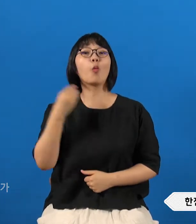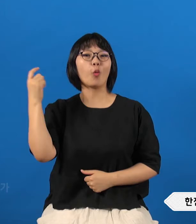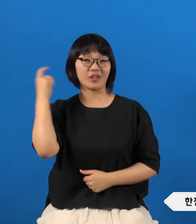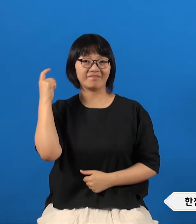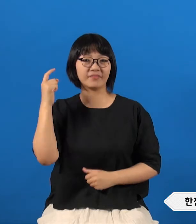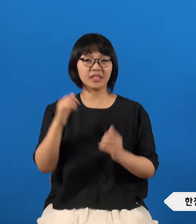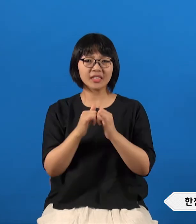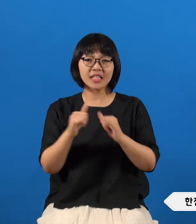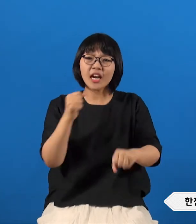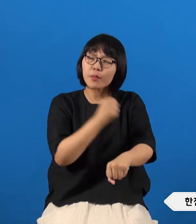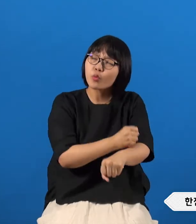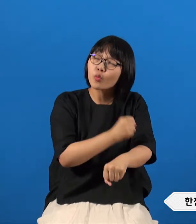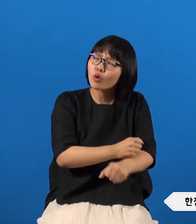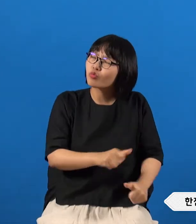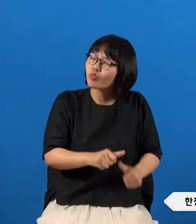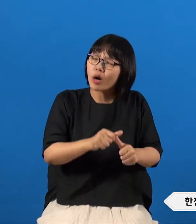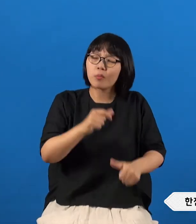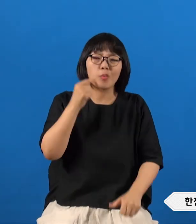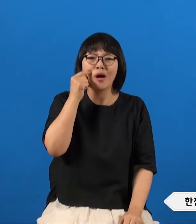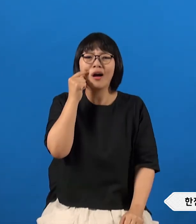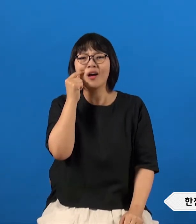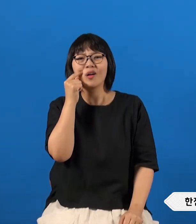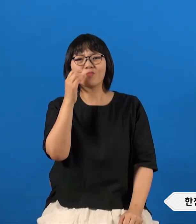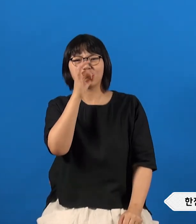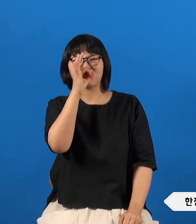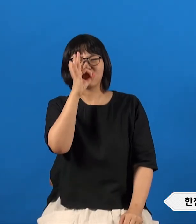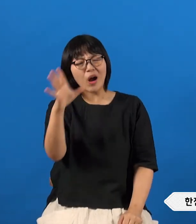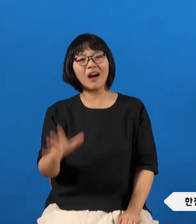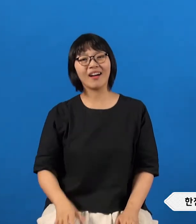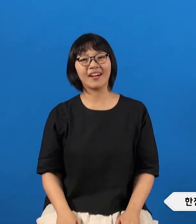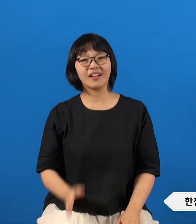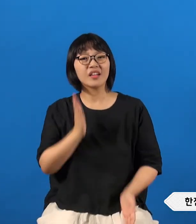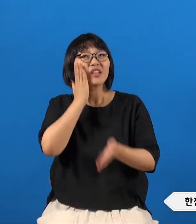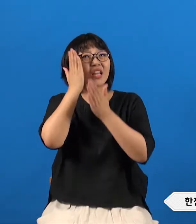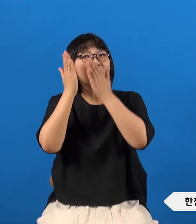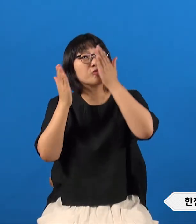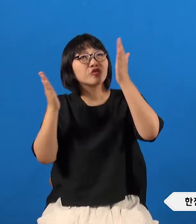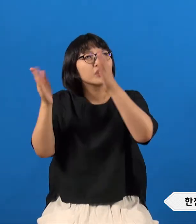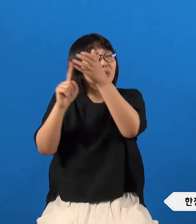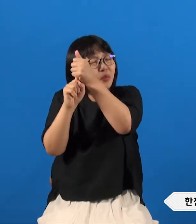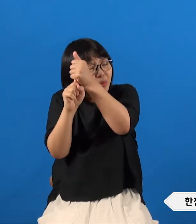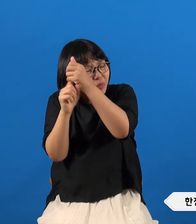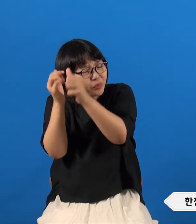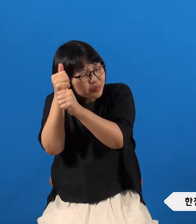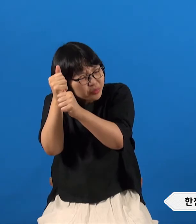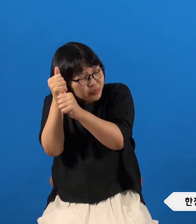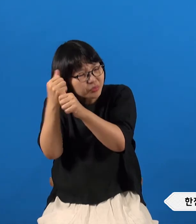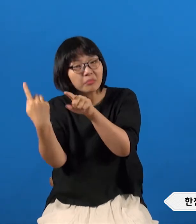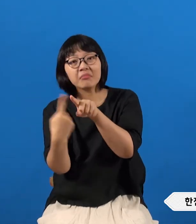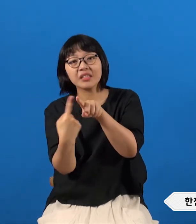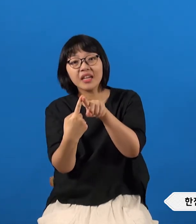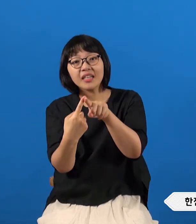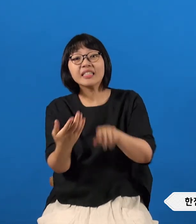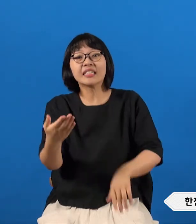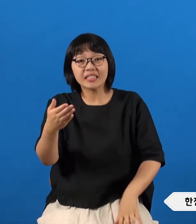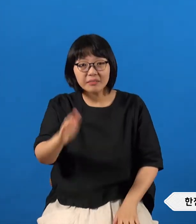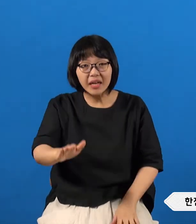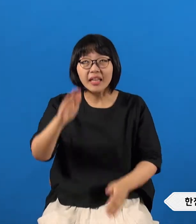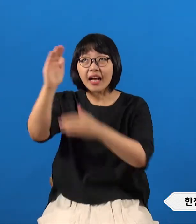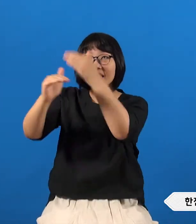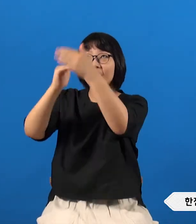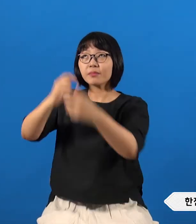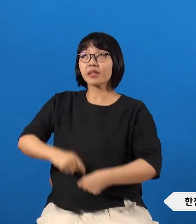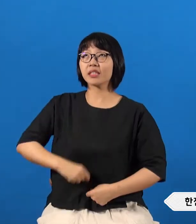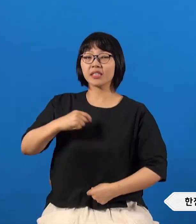의로는 도무지 구원받을 수 없는데, 가랑잎 붙들고 태평양 건너가려는 그런 격인데, 그런데 하나님의